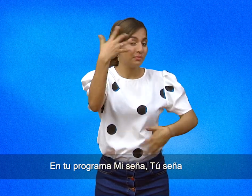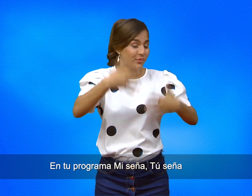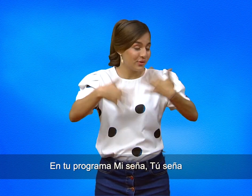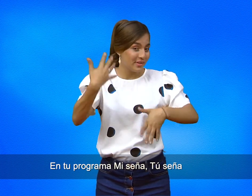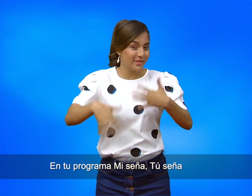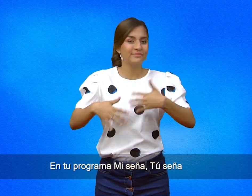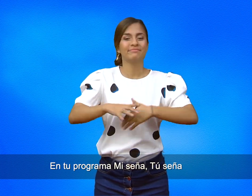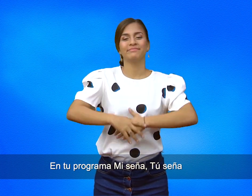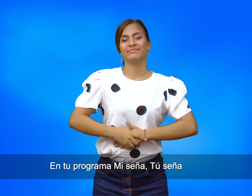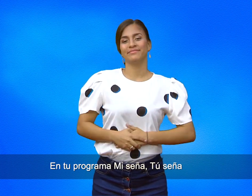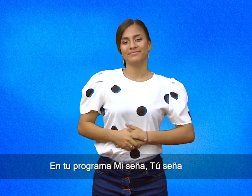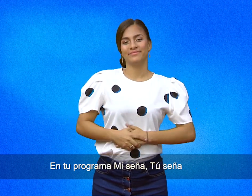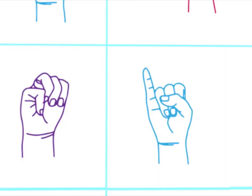Tu Seña.